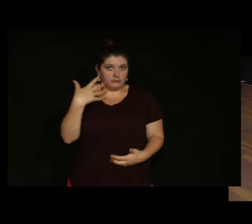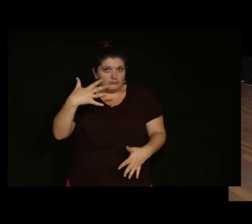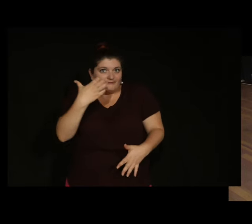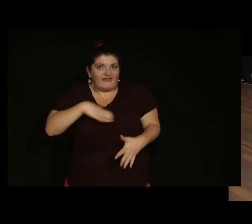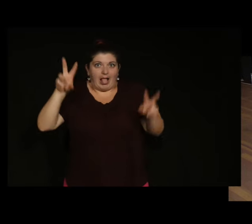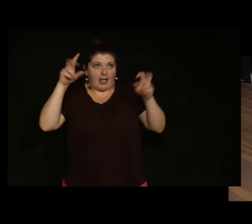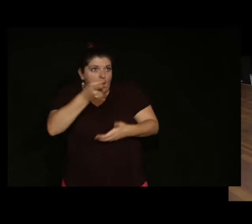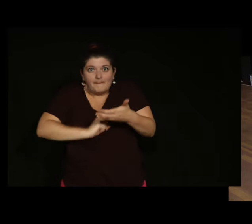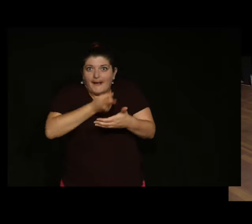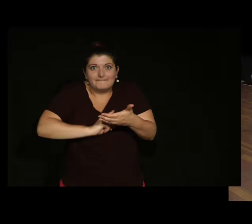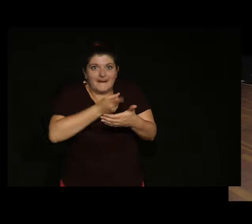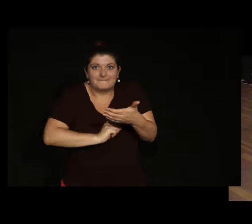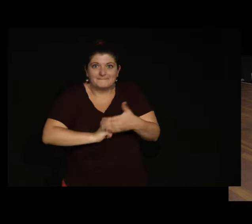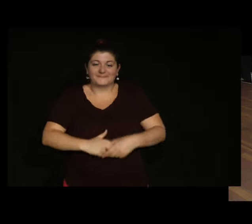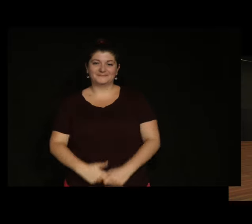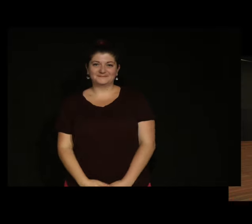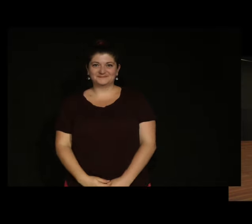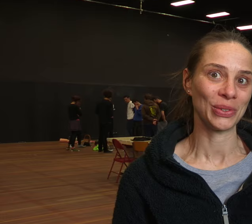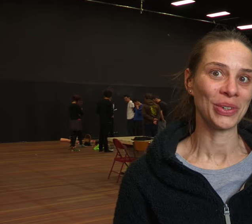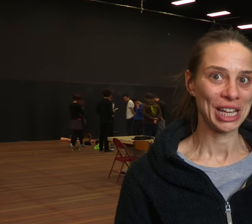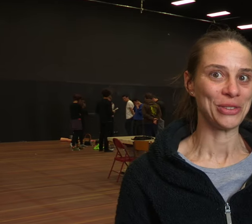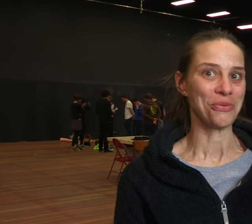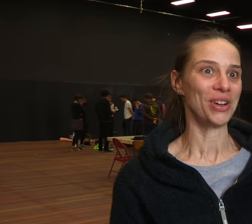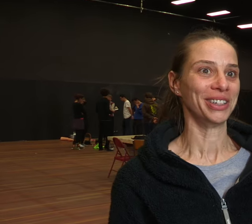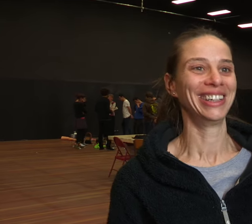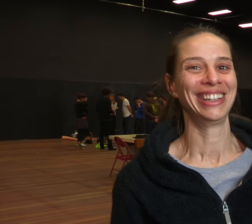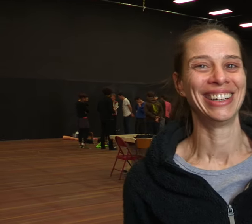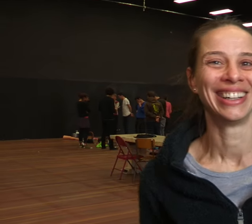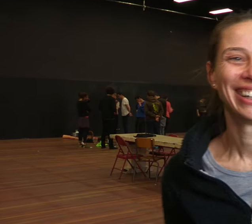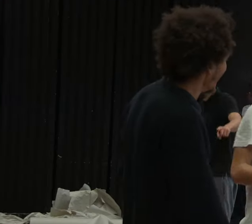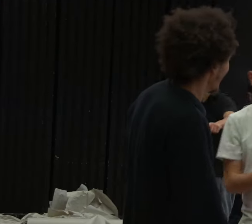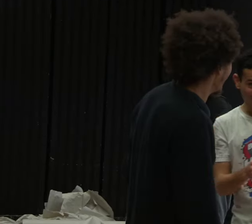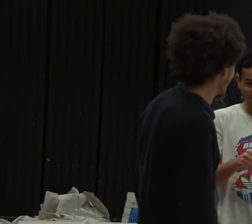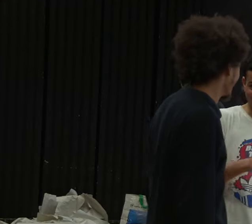Il faut avoir envie. Voilà, ils ont tous très envie. Ils ont faim.